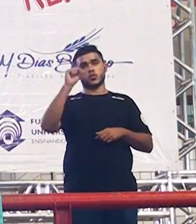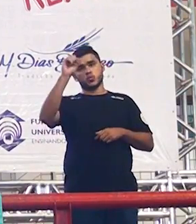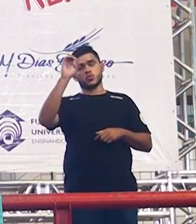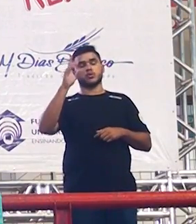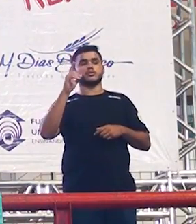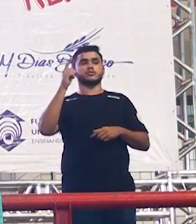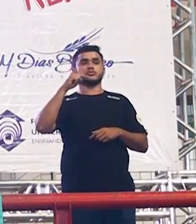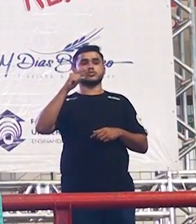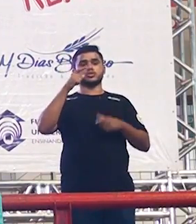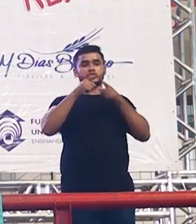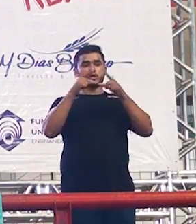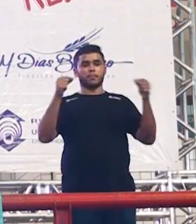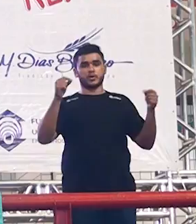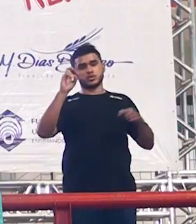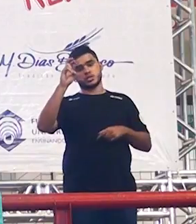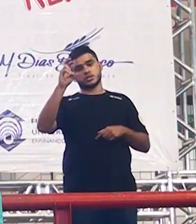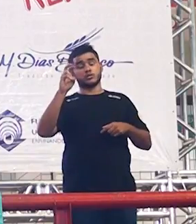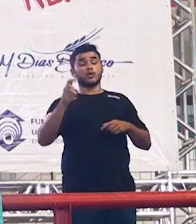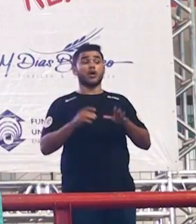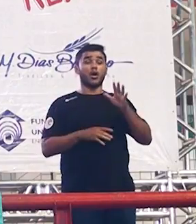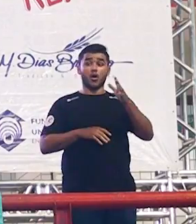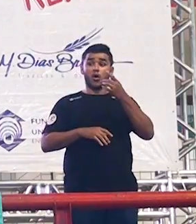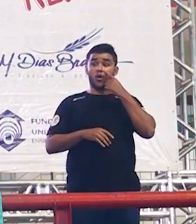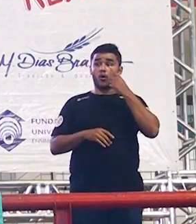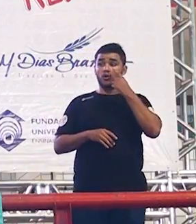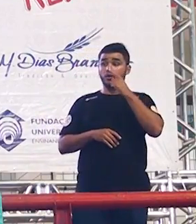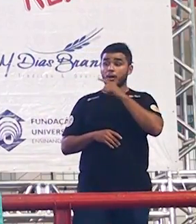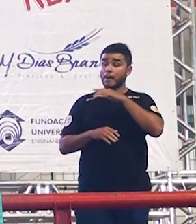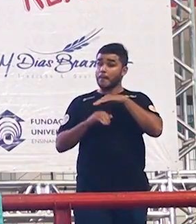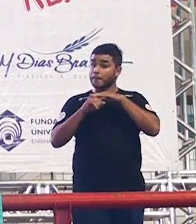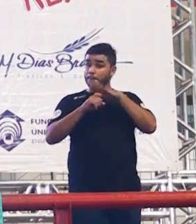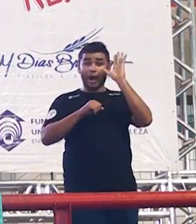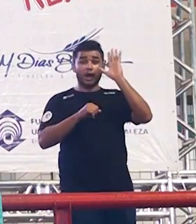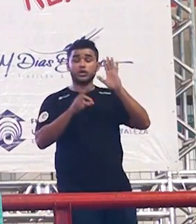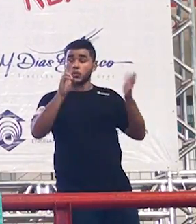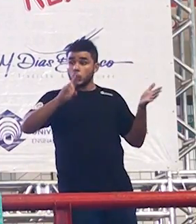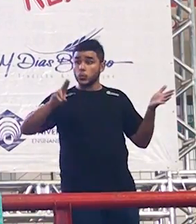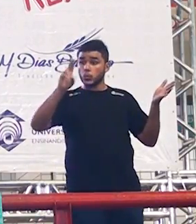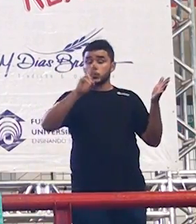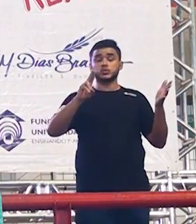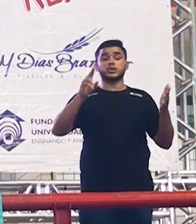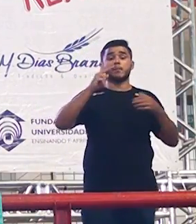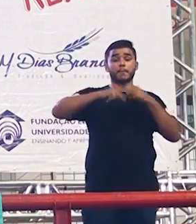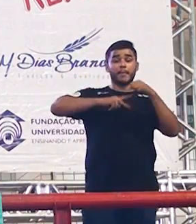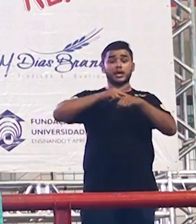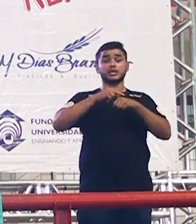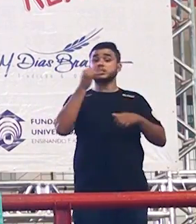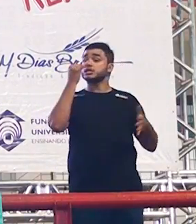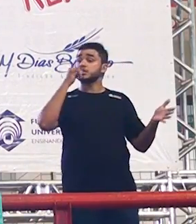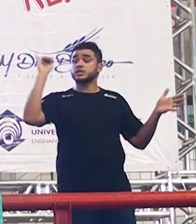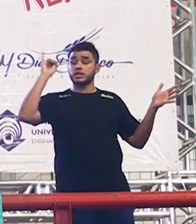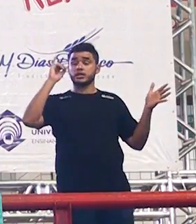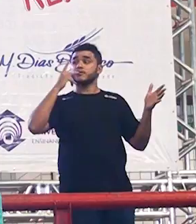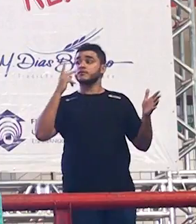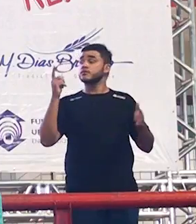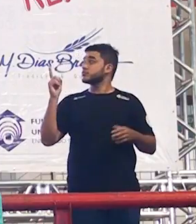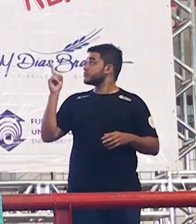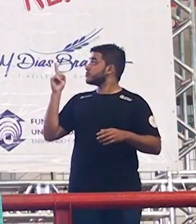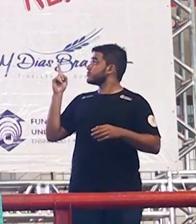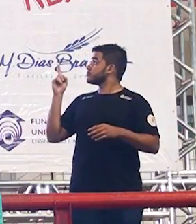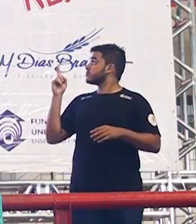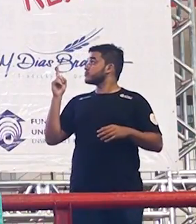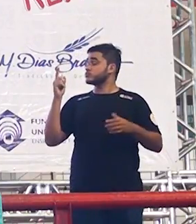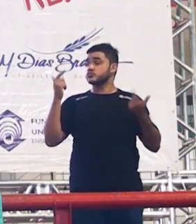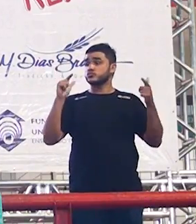5%. Ou seja, pessoal, o país que mais usa energia solar, Itália, não tem sol o